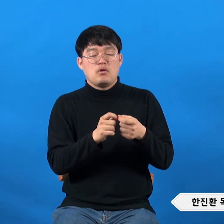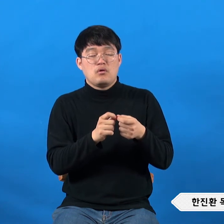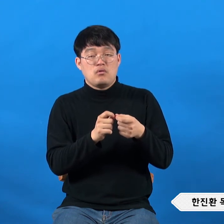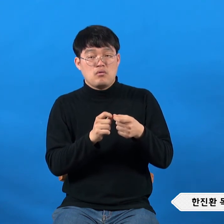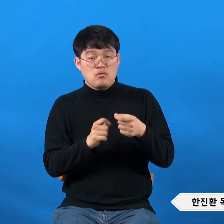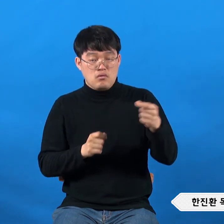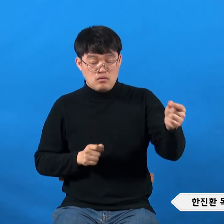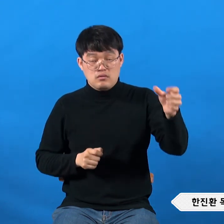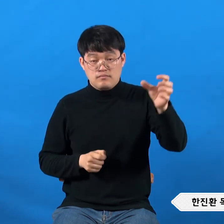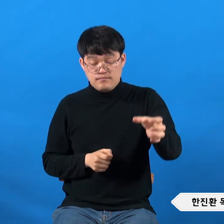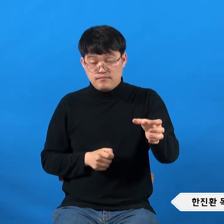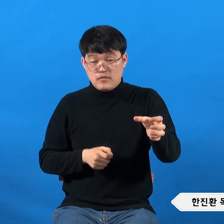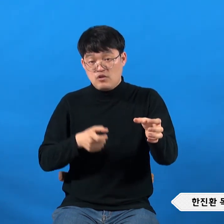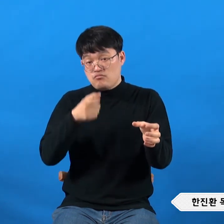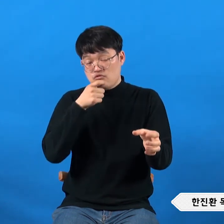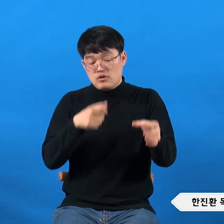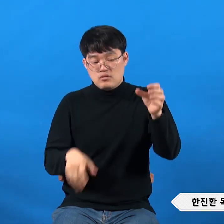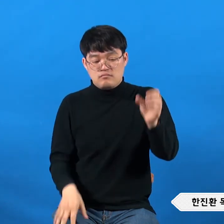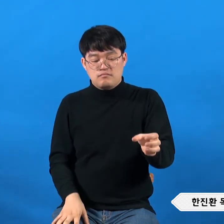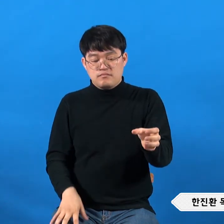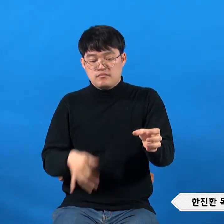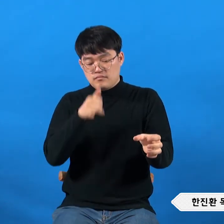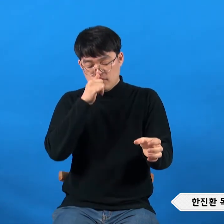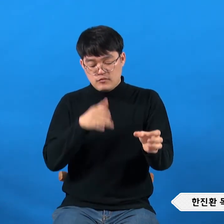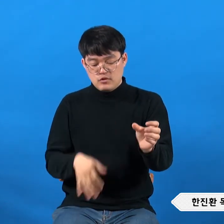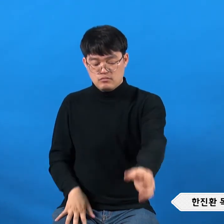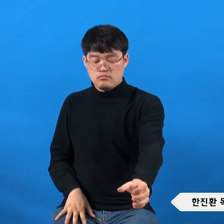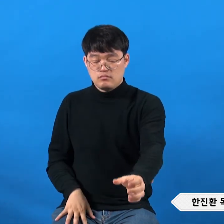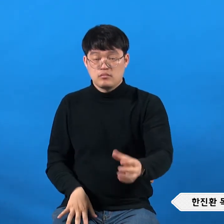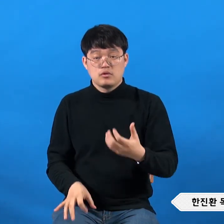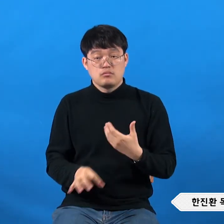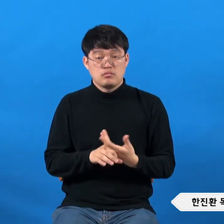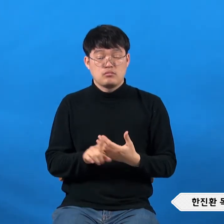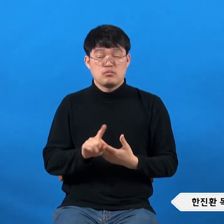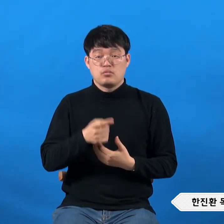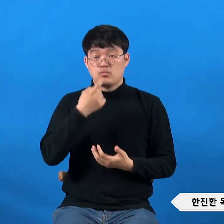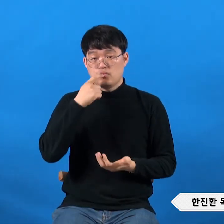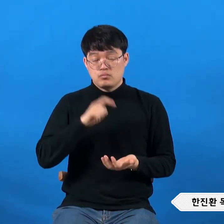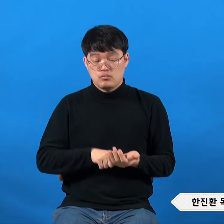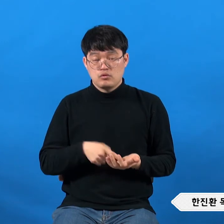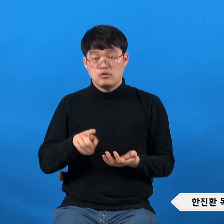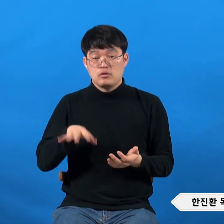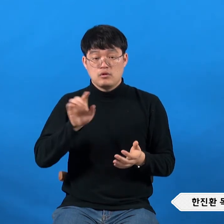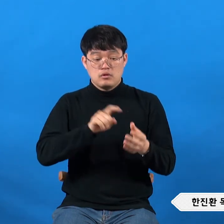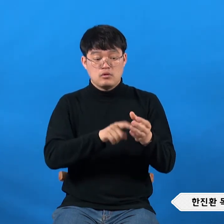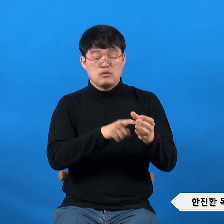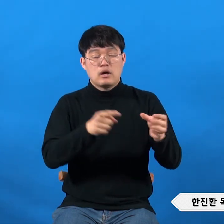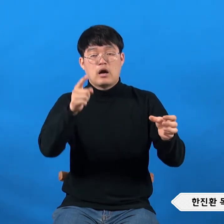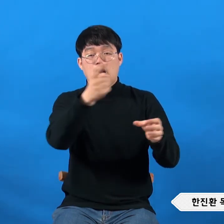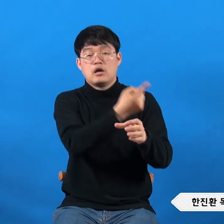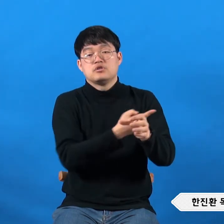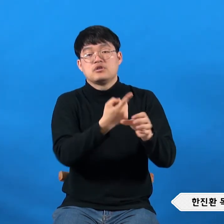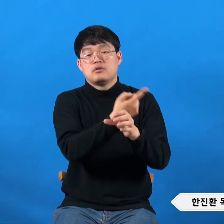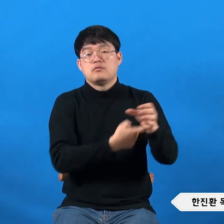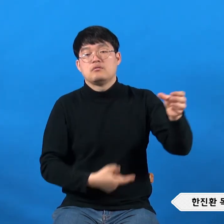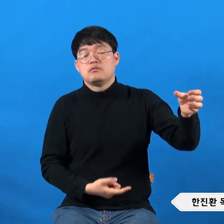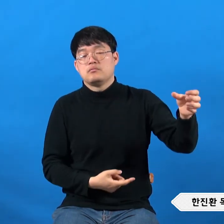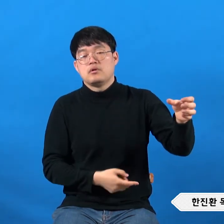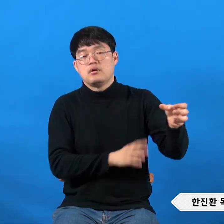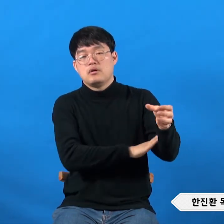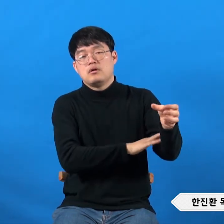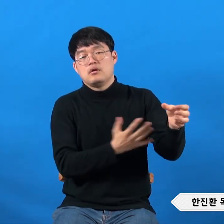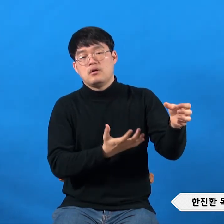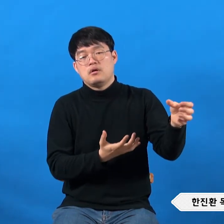하는 길이입니다. 물 한 컵 들었다가 내려놓으면 그건 아무것도 아니죠. 그런데 그걸 1시간 들고